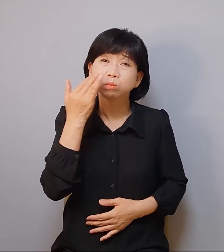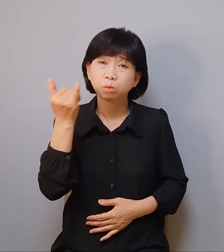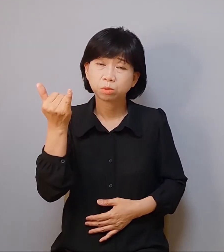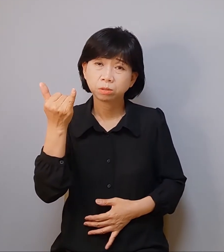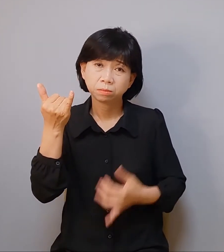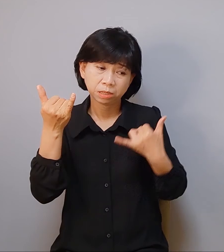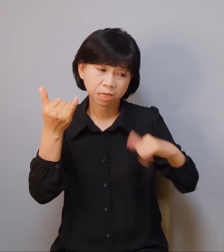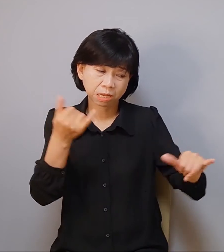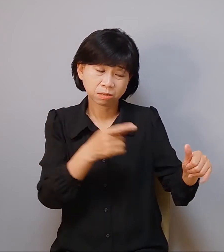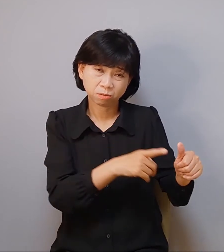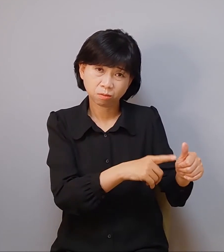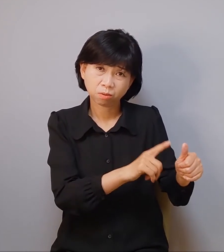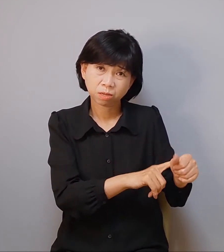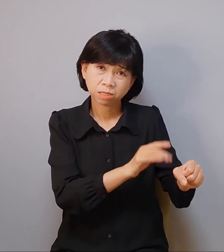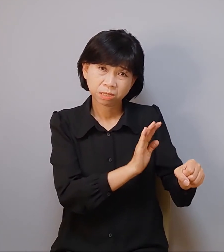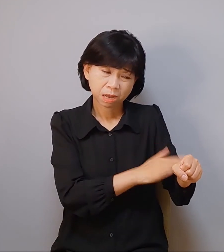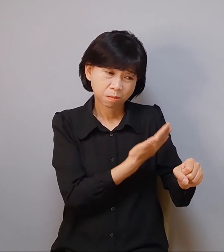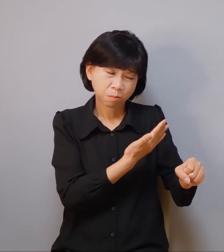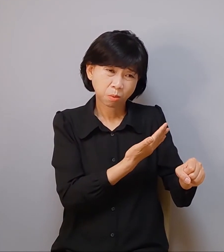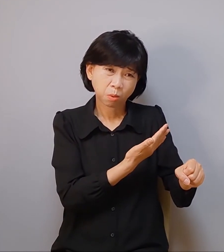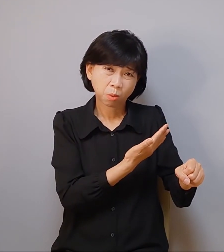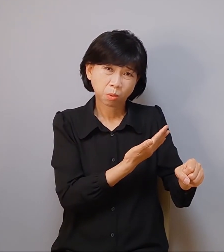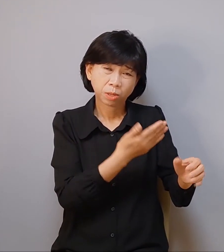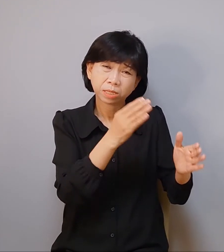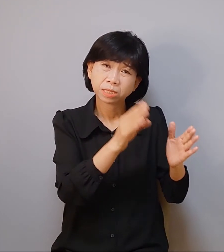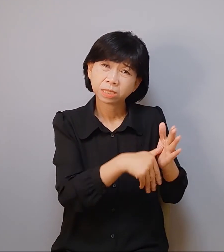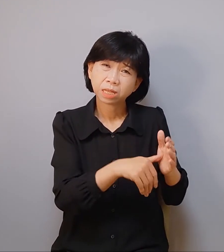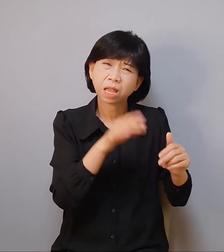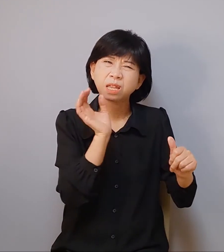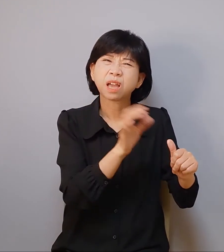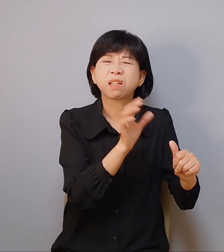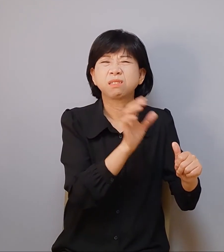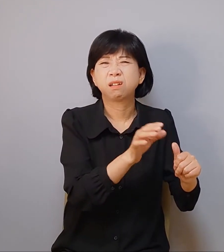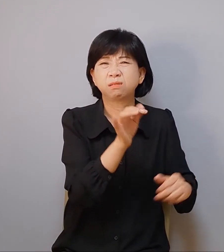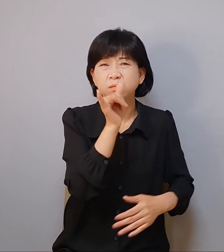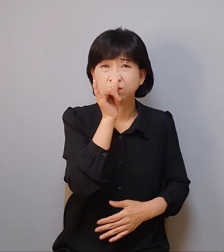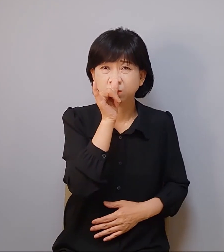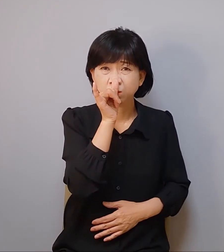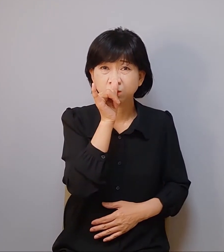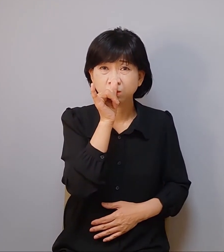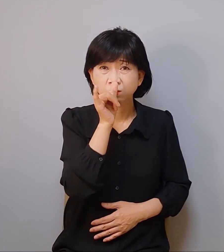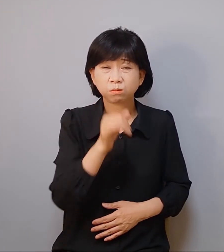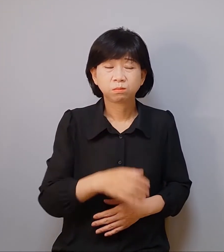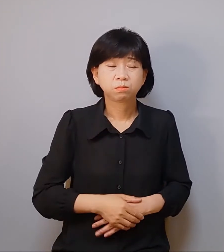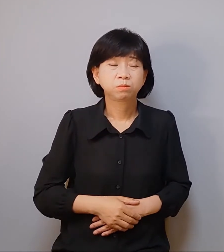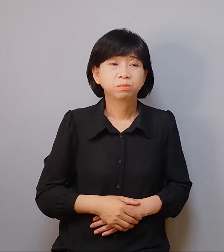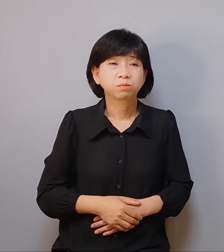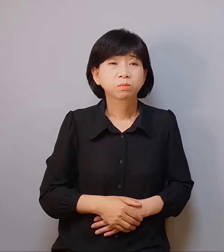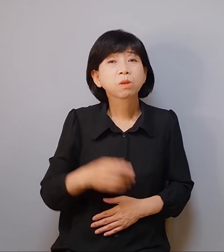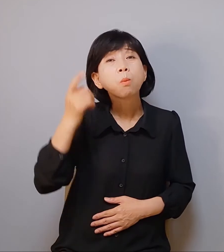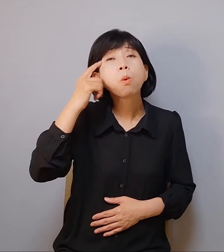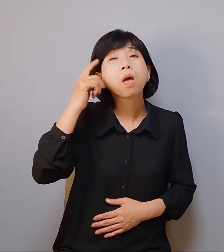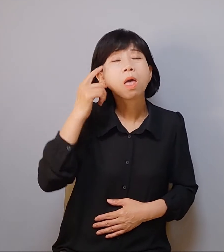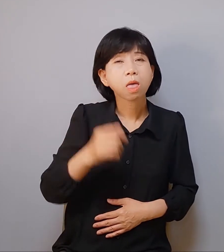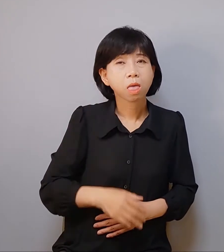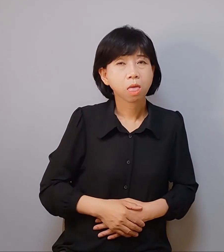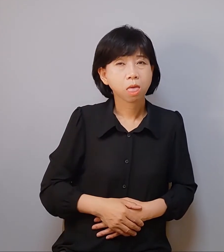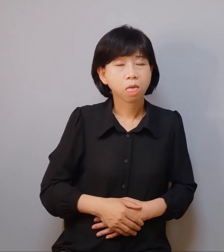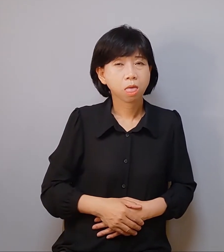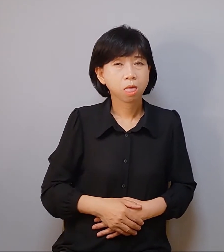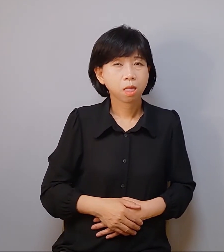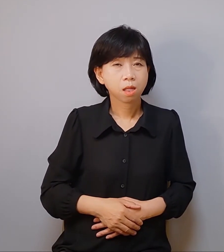않거든요. 말을 안 들으면 야단칩니다. 그러면 야단치는 것만으로 이 부모가 내가 이겼네,